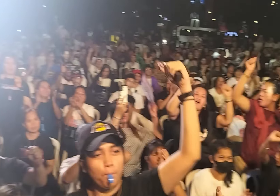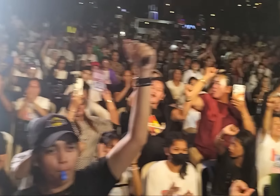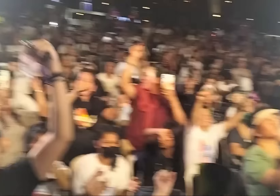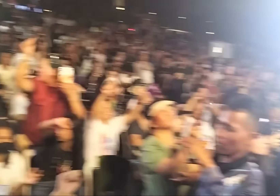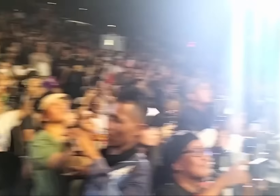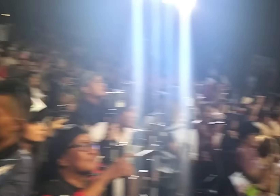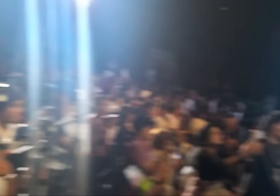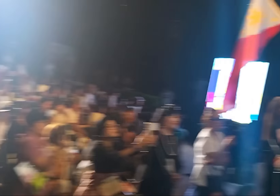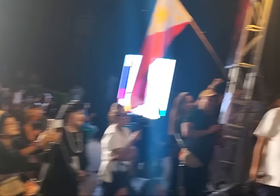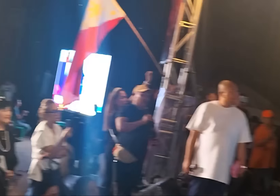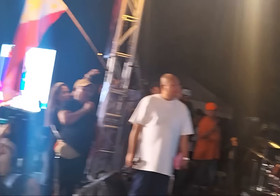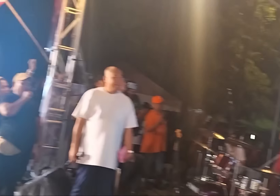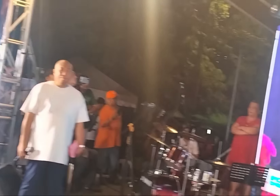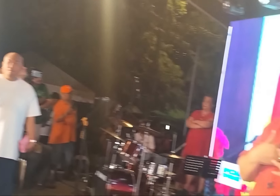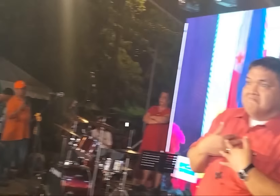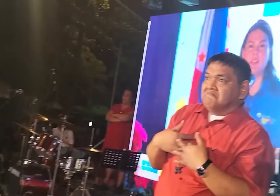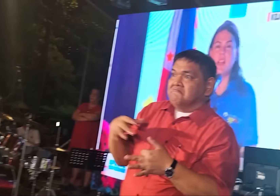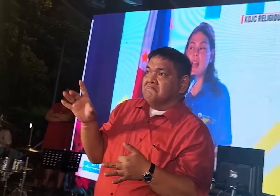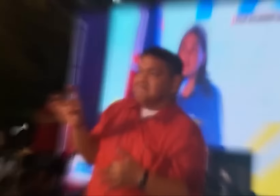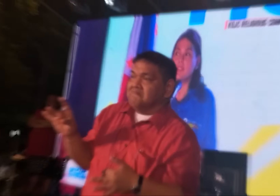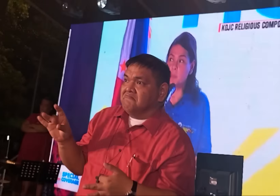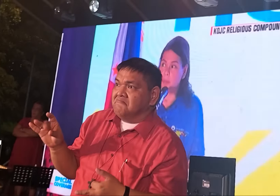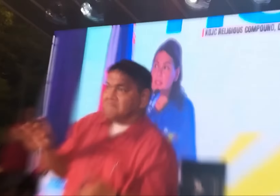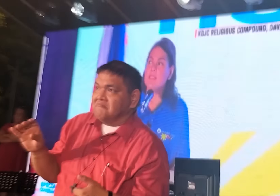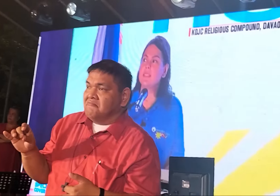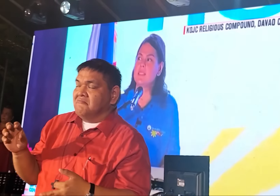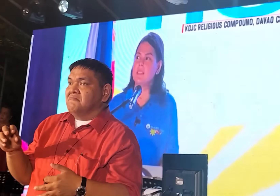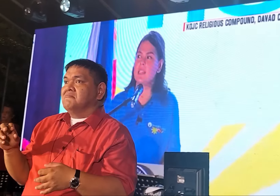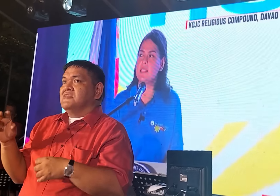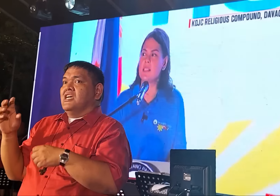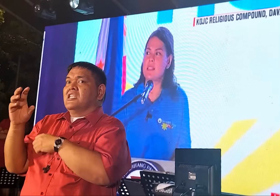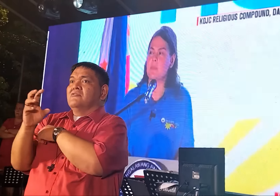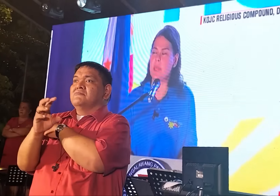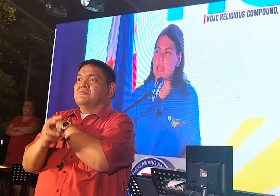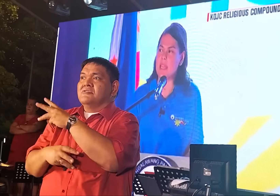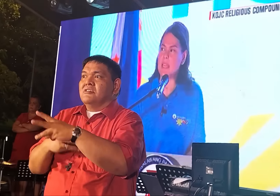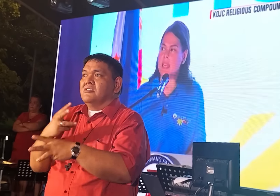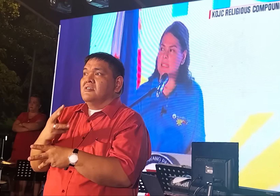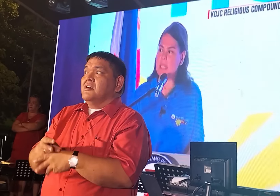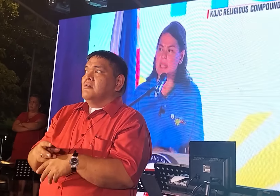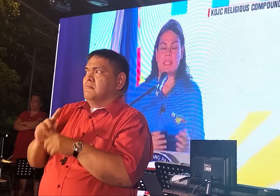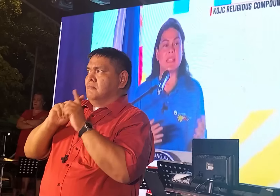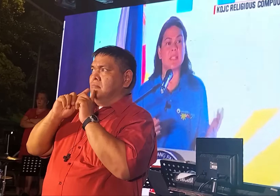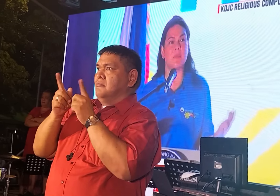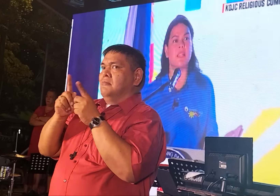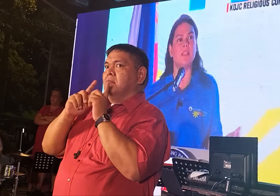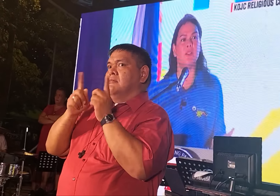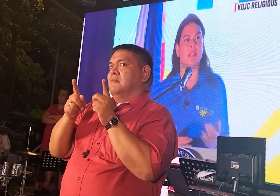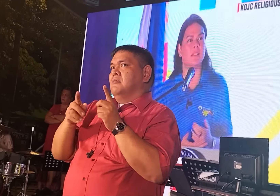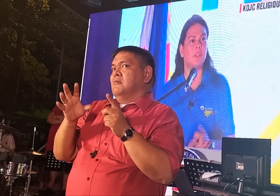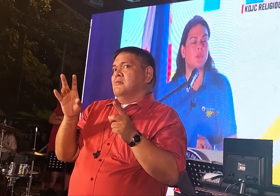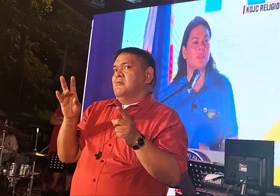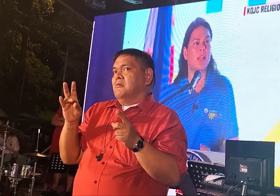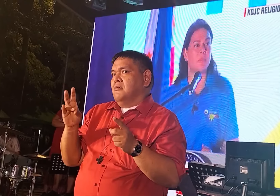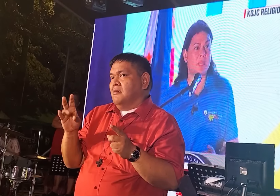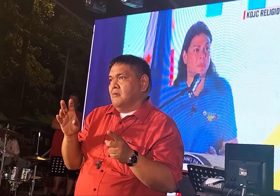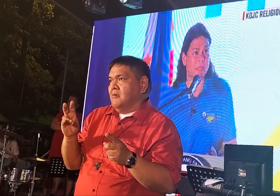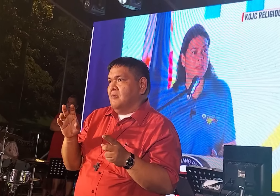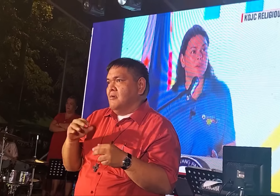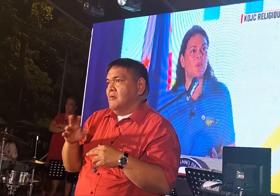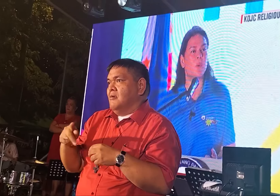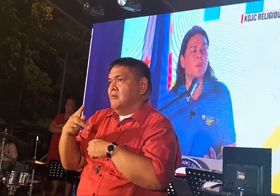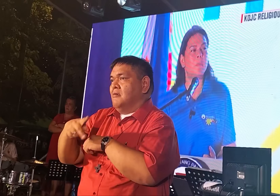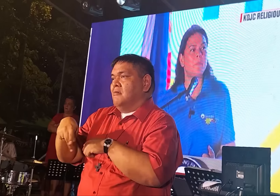They may only be 8 million around the world. Sabihin na natin na 6 million lang doon